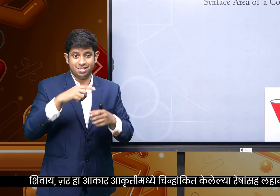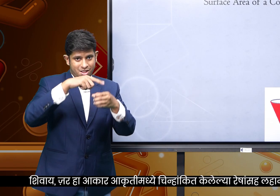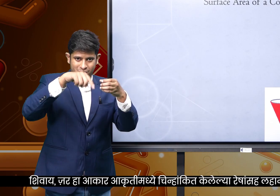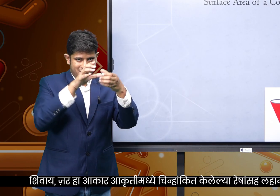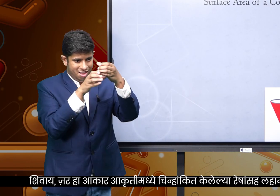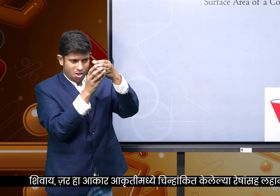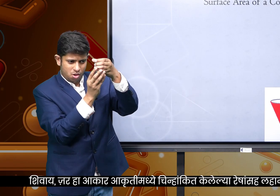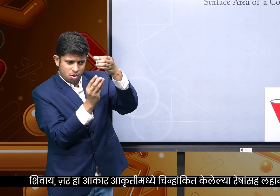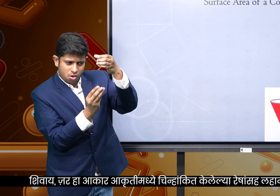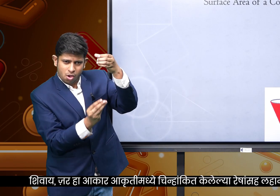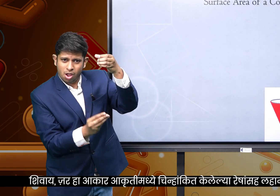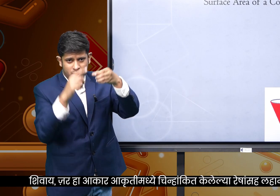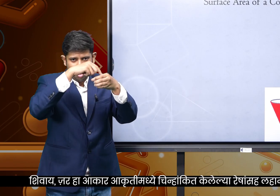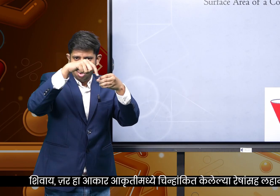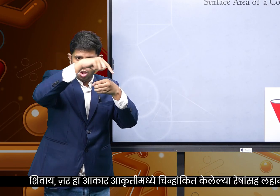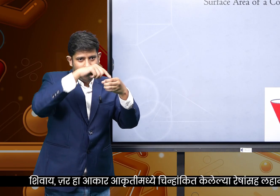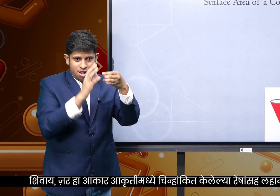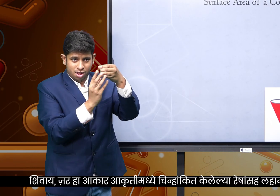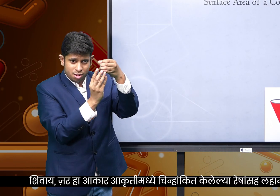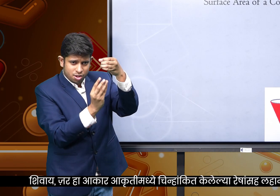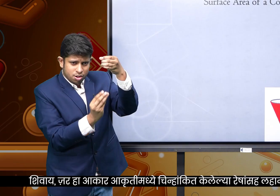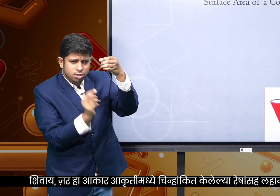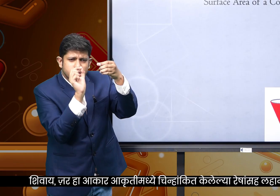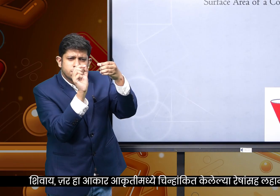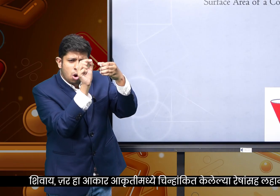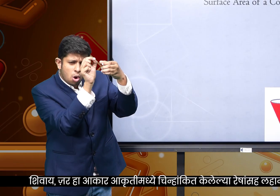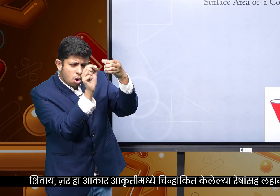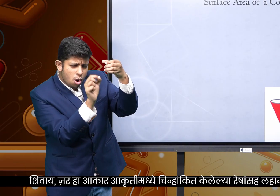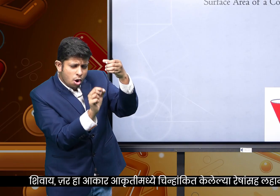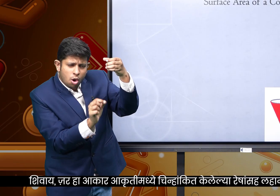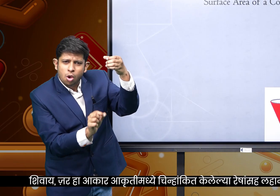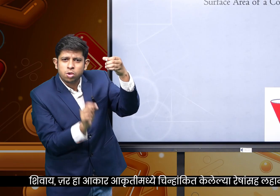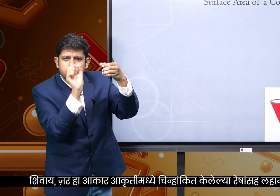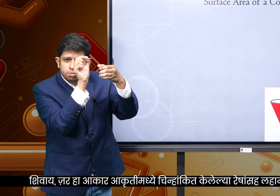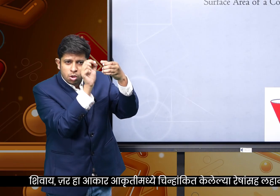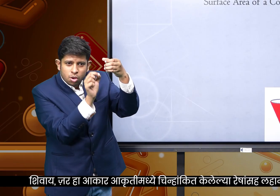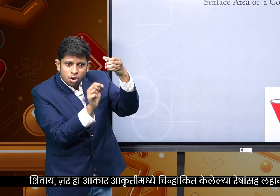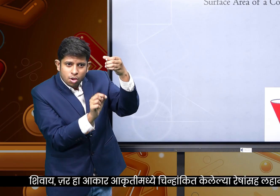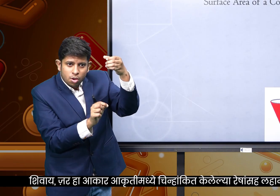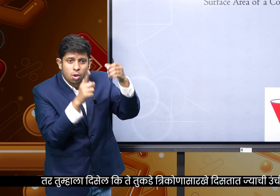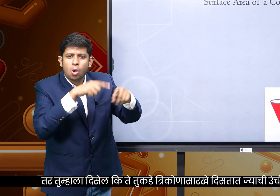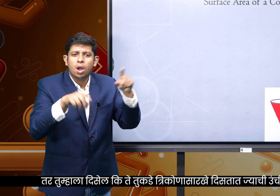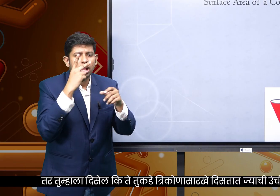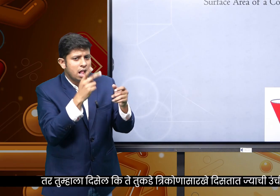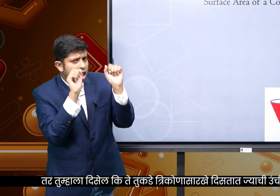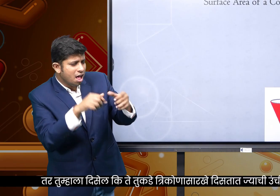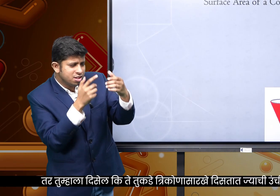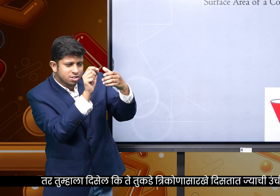शिवाय जर हा आकार आकृतीमध्ये चिन्हांकित केलेल्या रेषांसह लहान तुकड्यांमध्ये कापलात, तर तुम्हाला दिसेल की हे